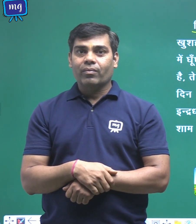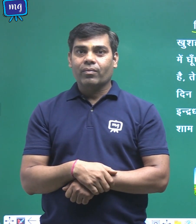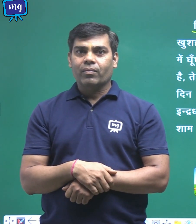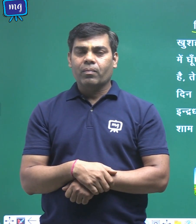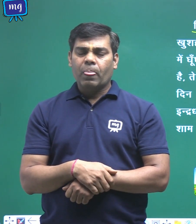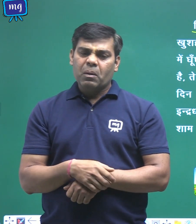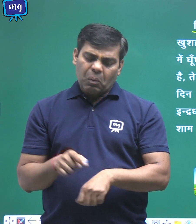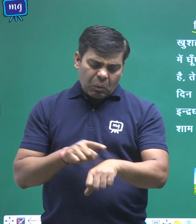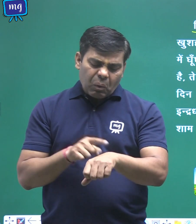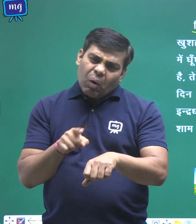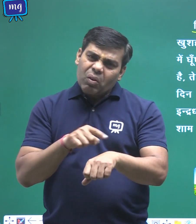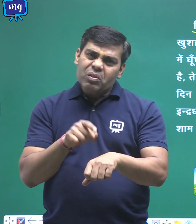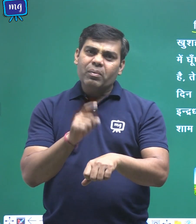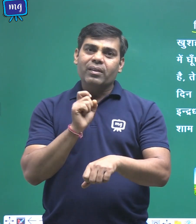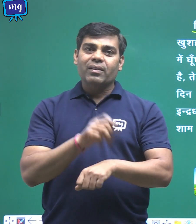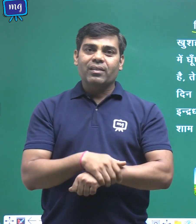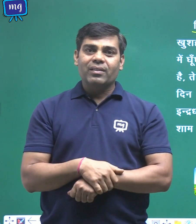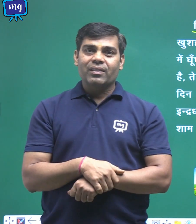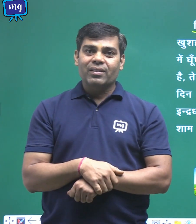हर हाल में